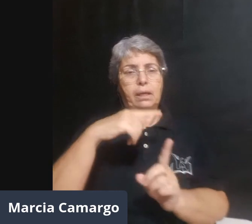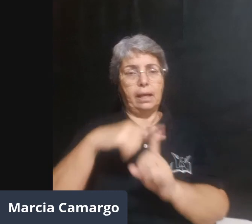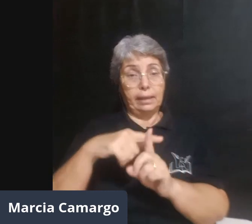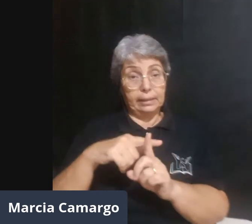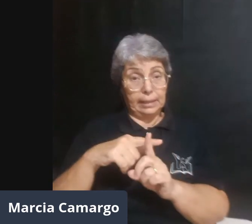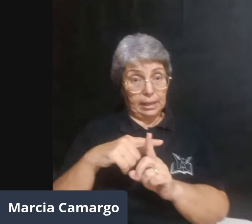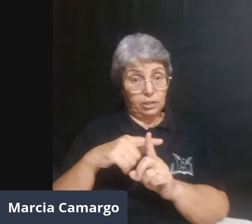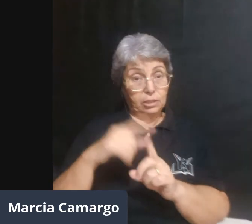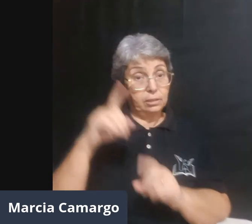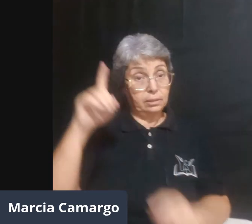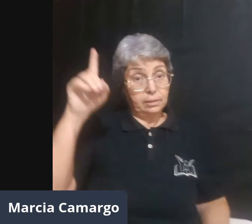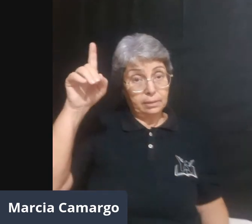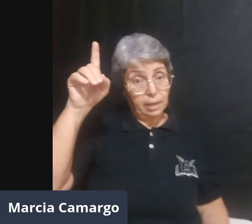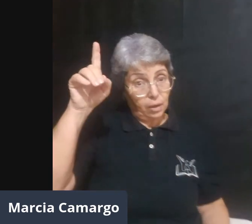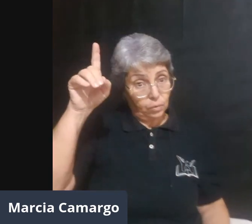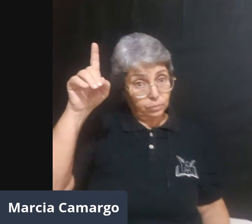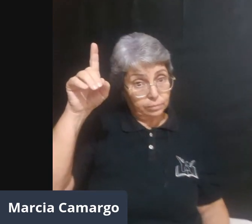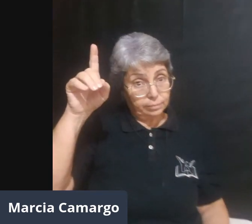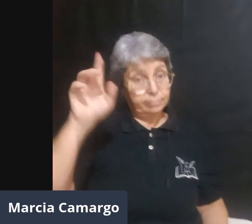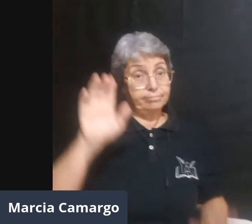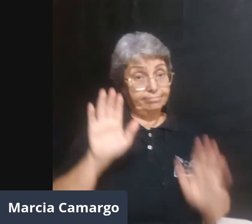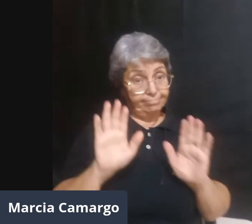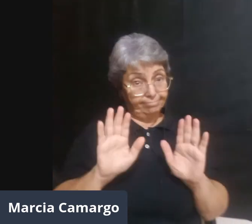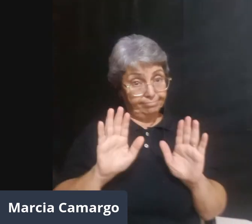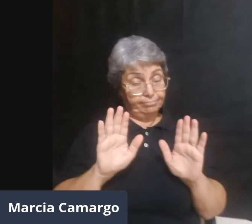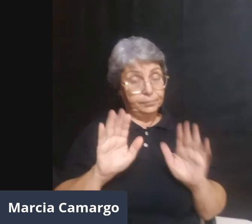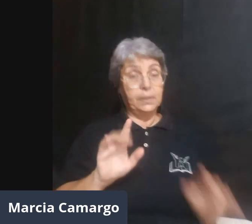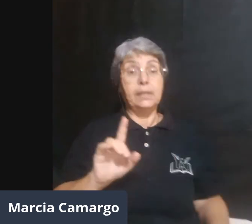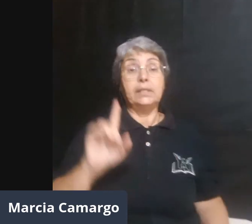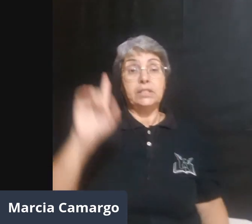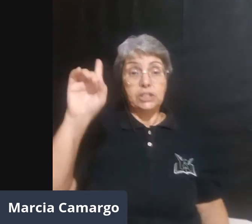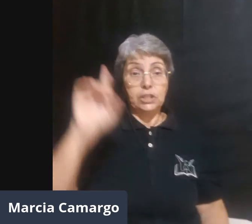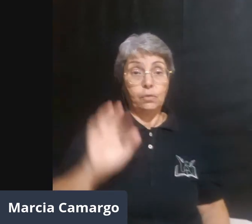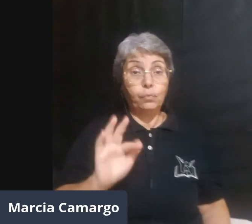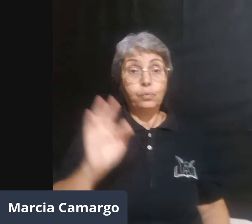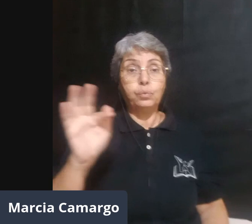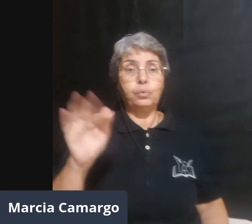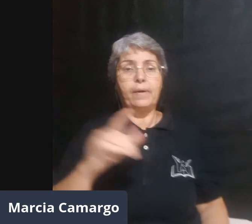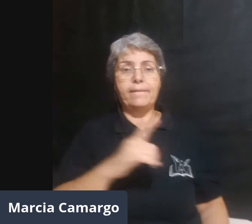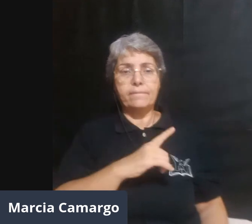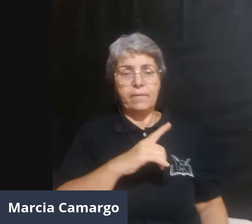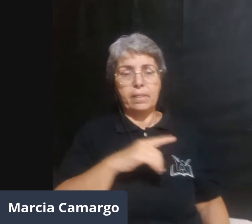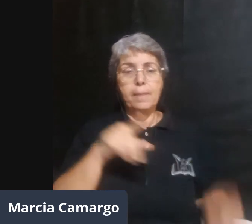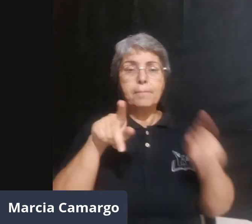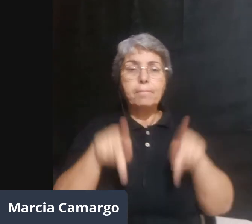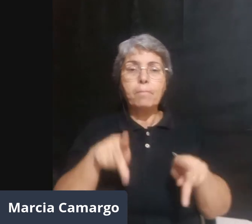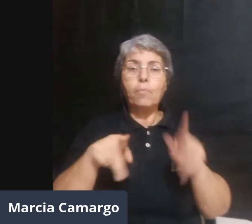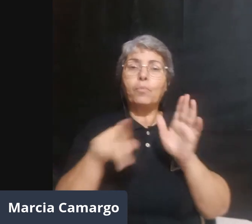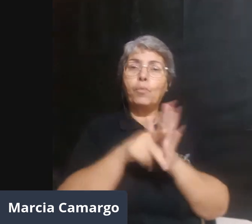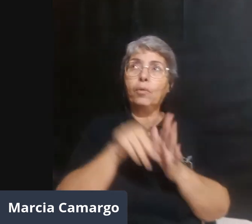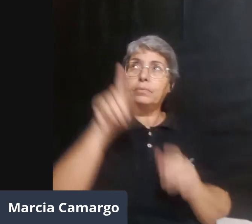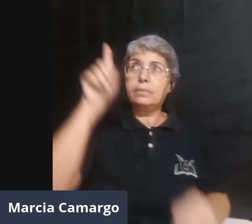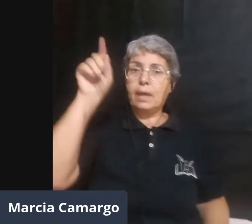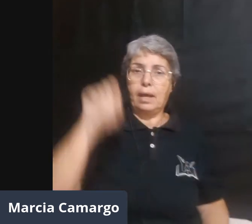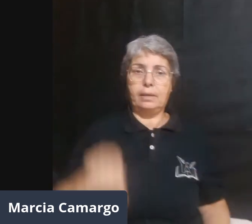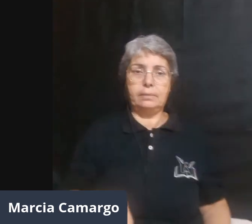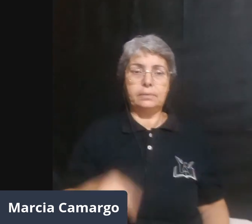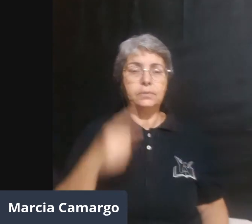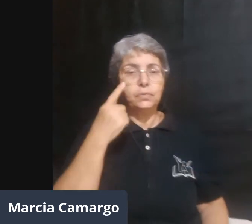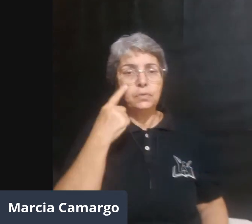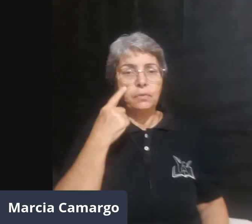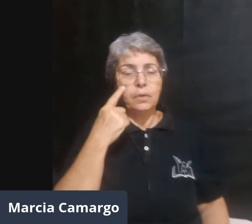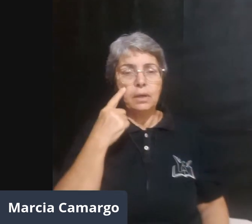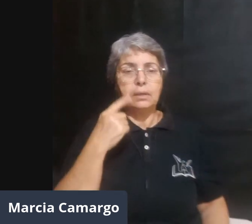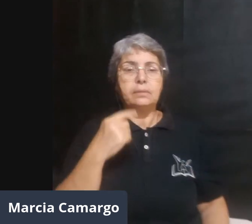Deus. Deus terá o seu povo. Porém, vejamos o que está escrito em